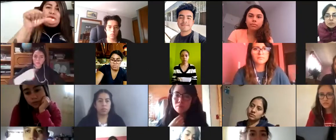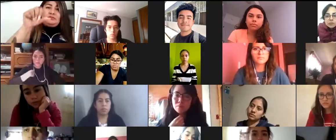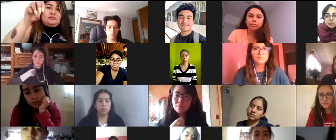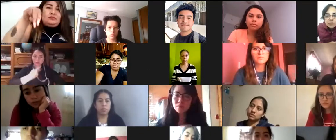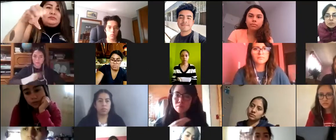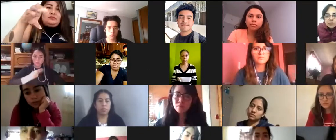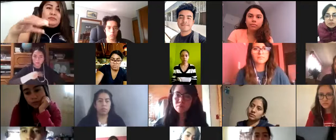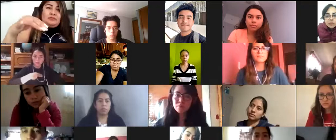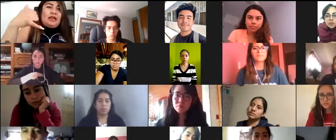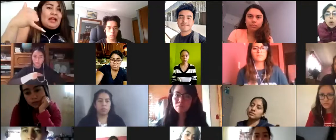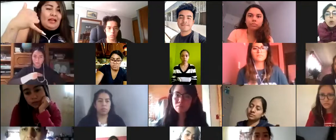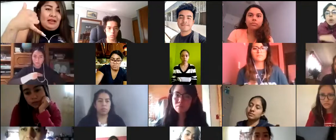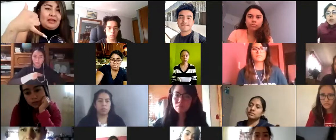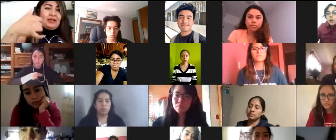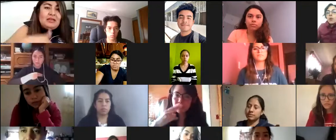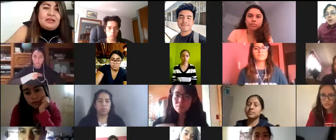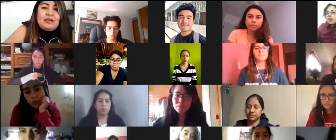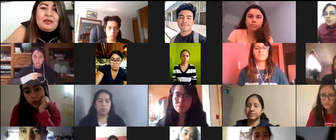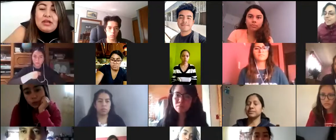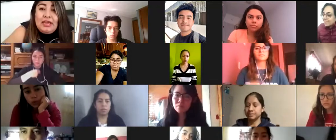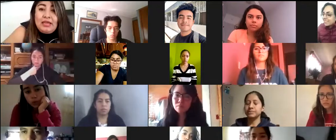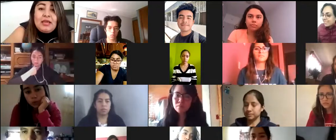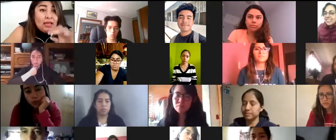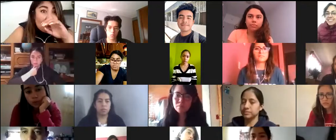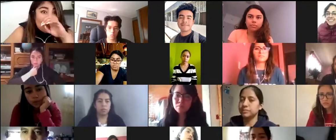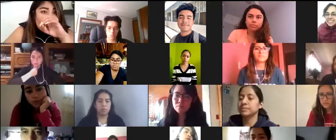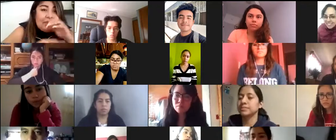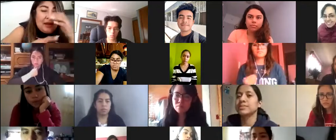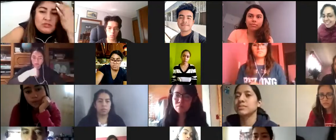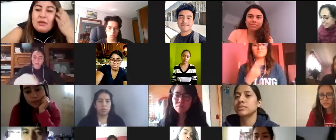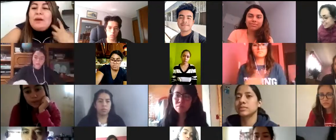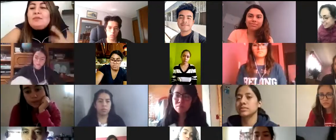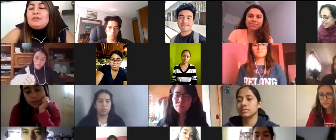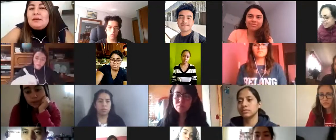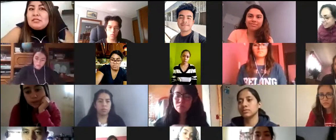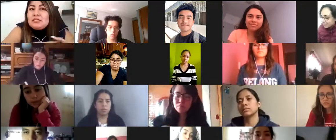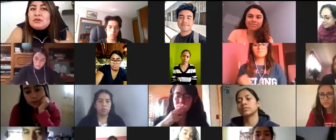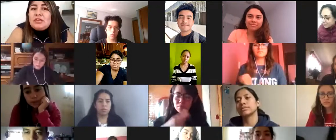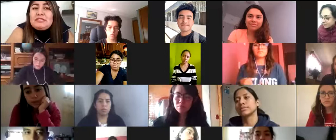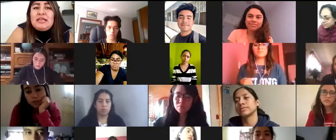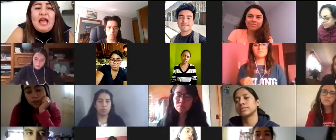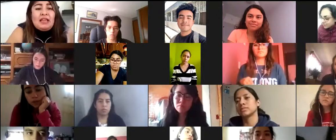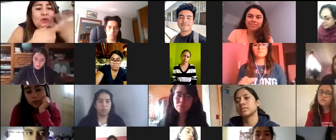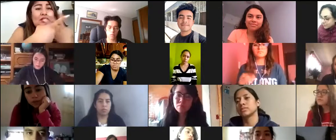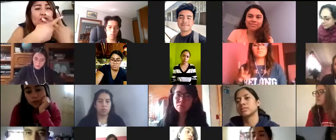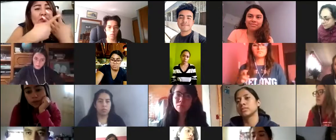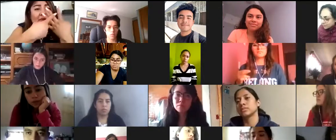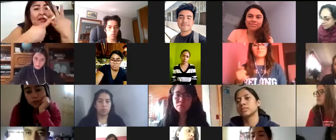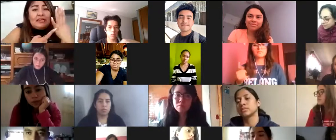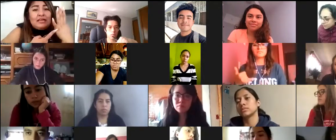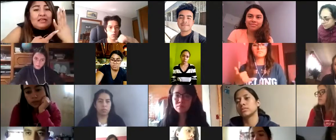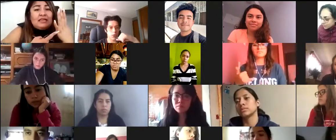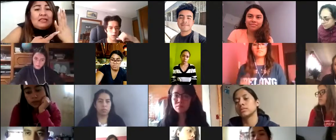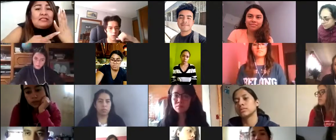nombre. Ajá. ¿Ok? Entonces, vamos a ver, chicos. Hay cuatro